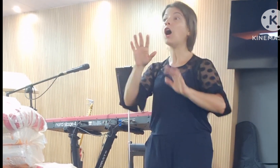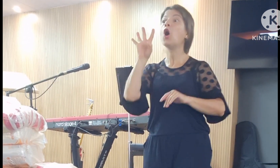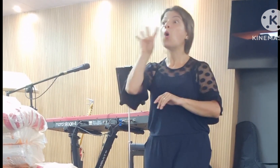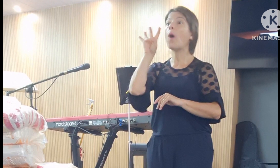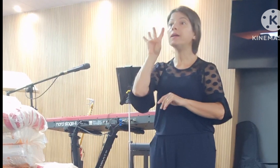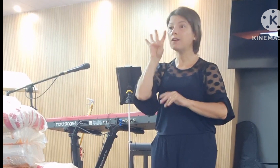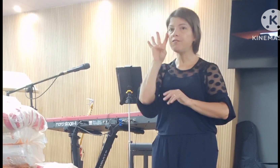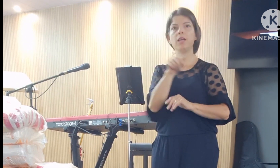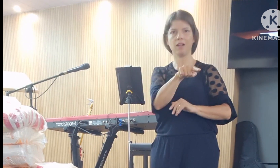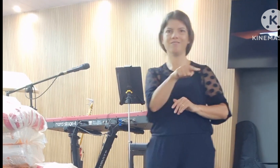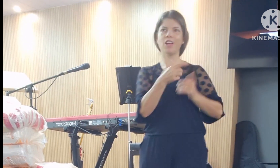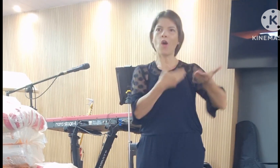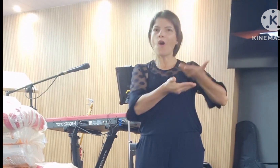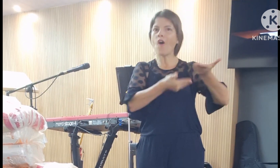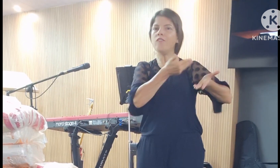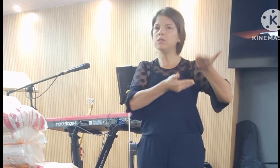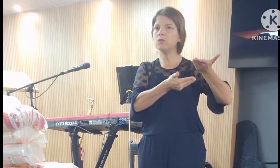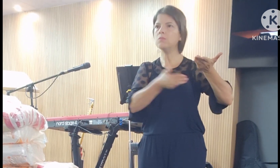Sábado-feira eu fui para a discoteca.